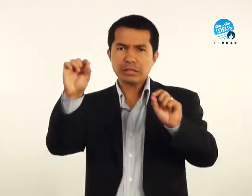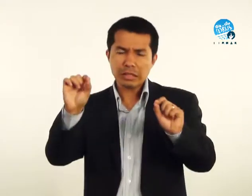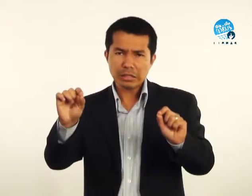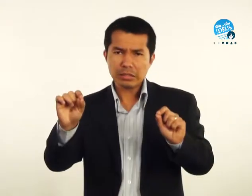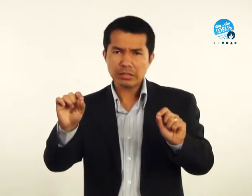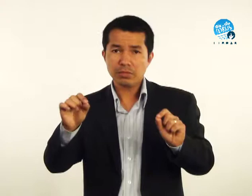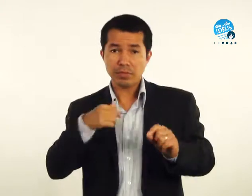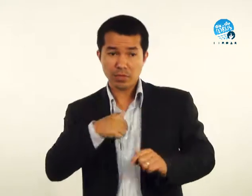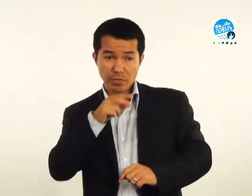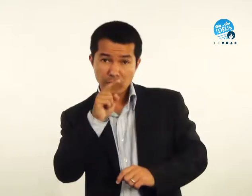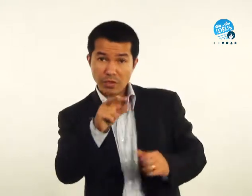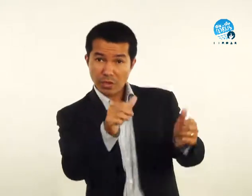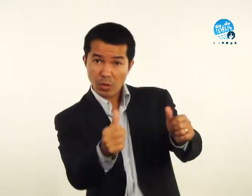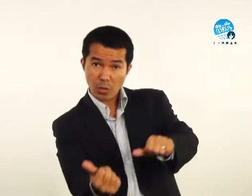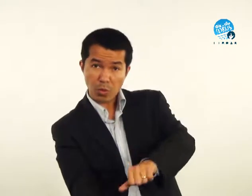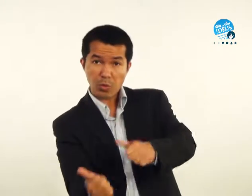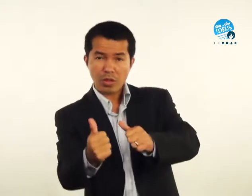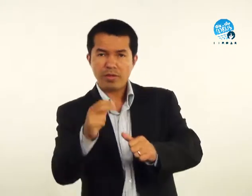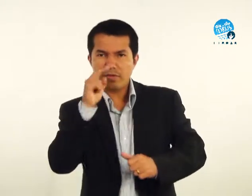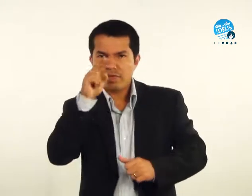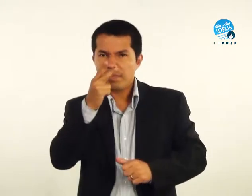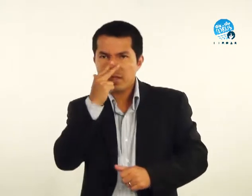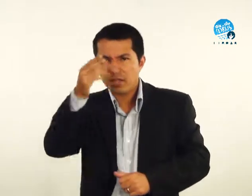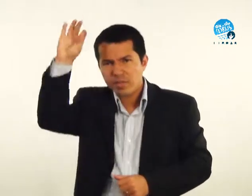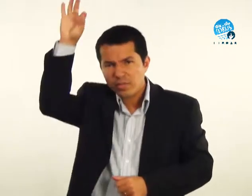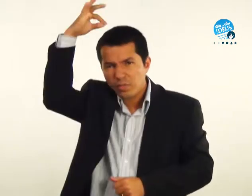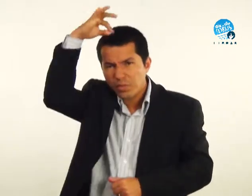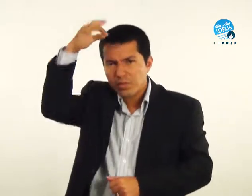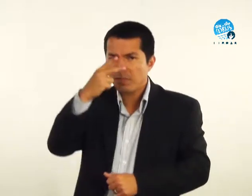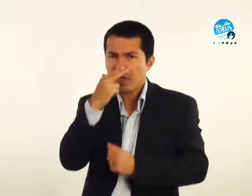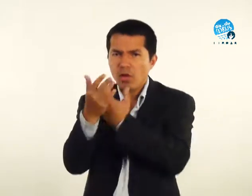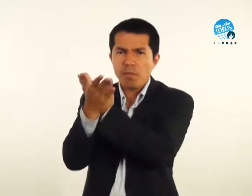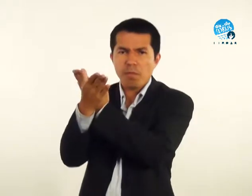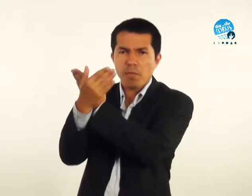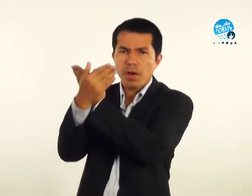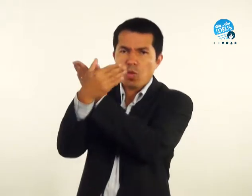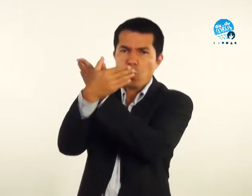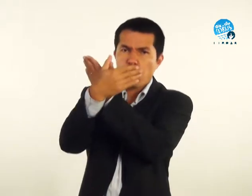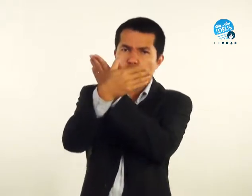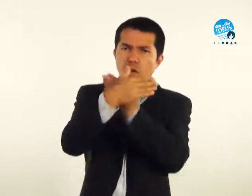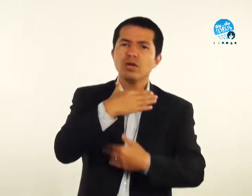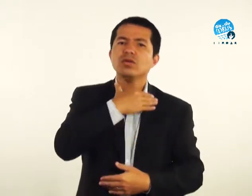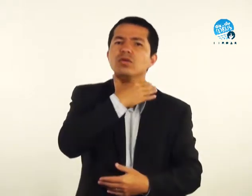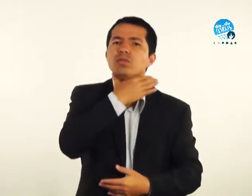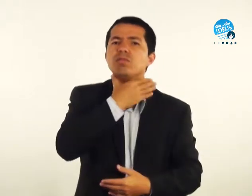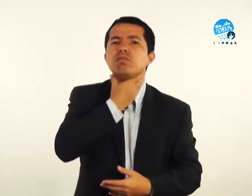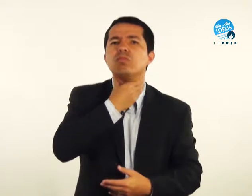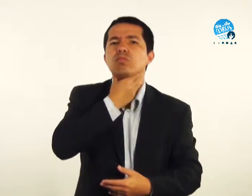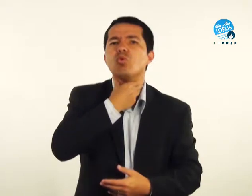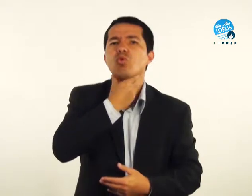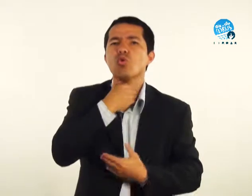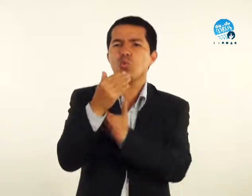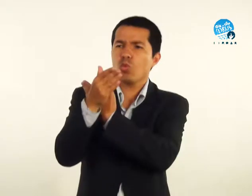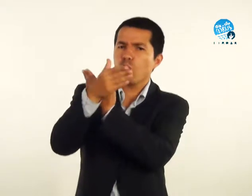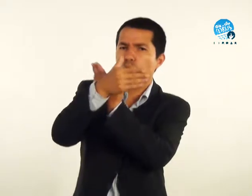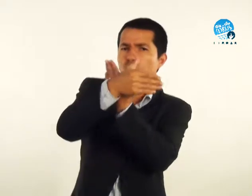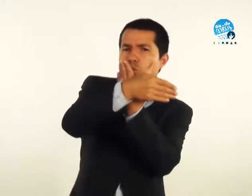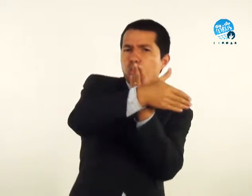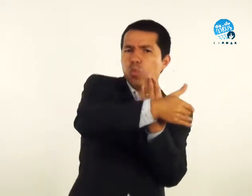me disse: você vai ver o Espírito descer e parar sobre um homem. Esse é quem batiza